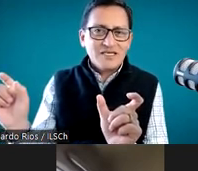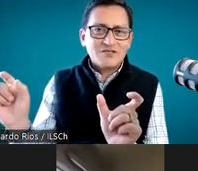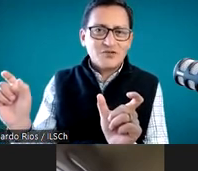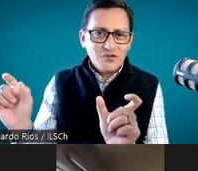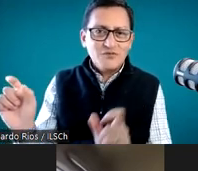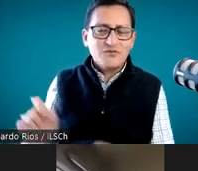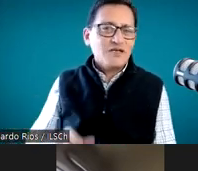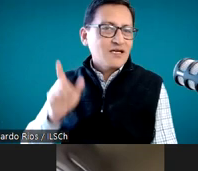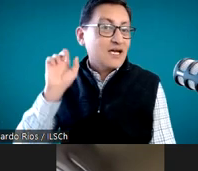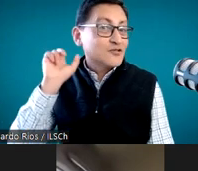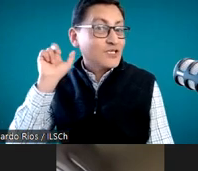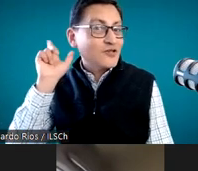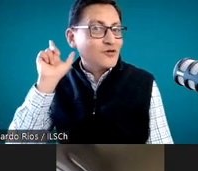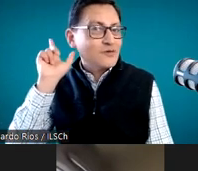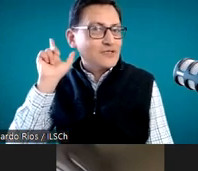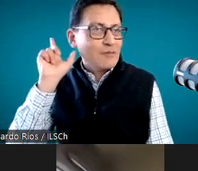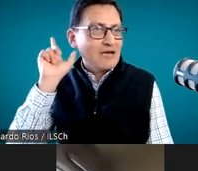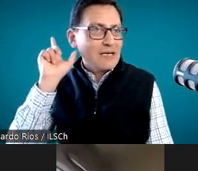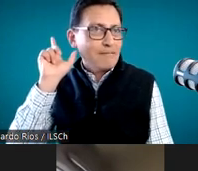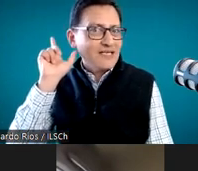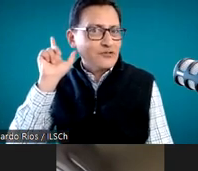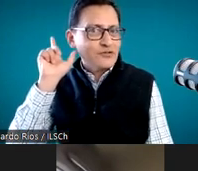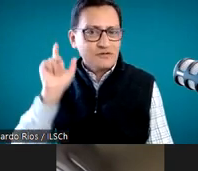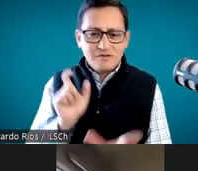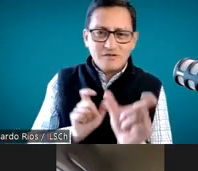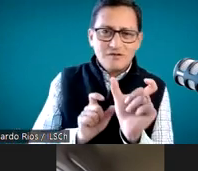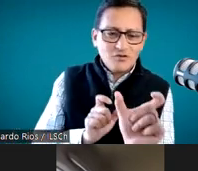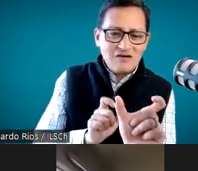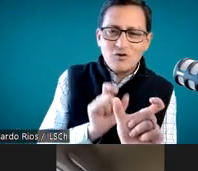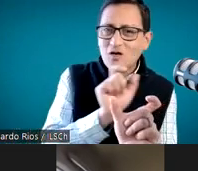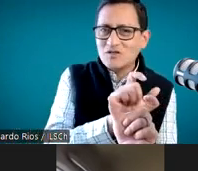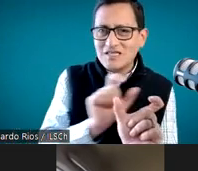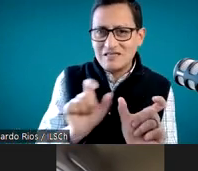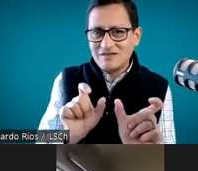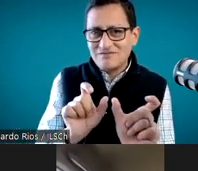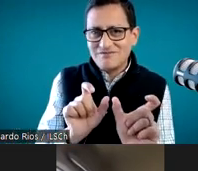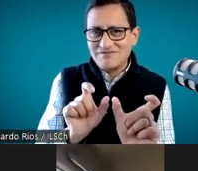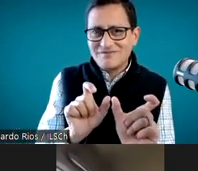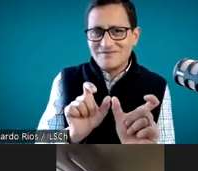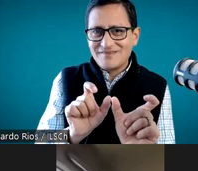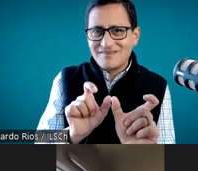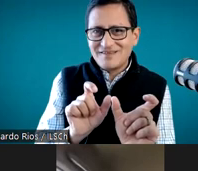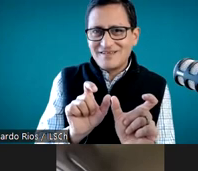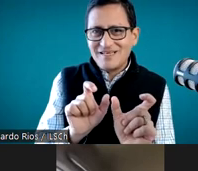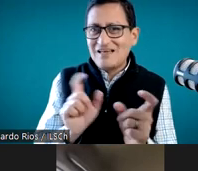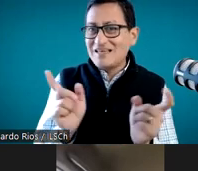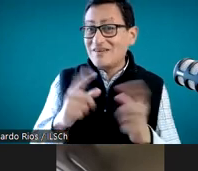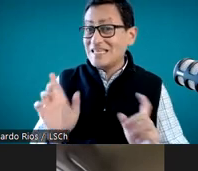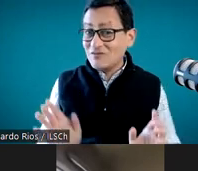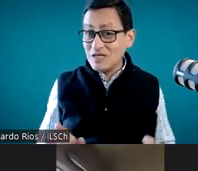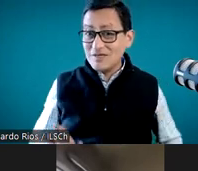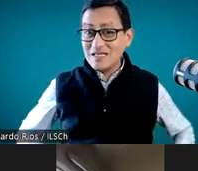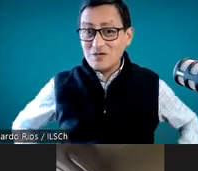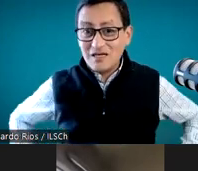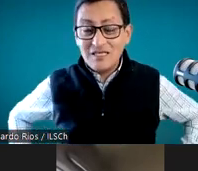oyente, que asoció el sonido de la palabra vaso con la forma como se escribe. Es